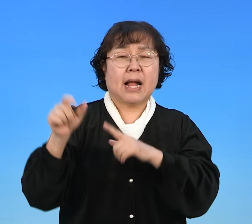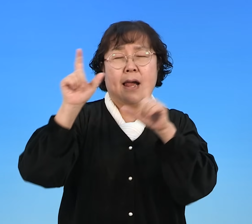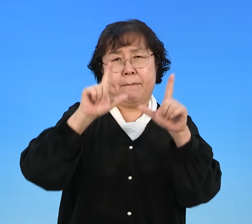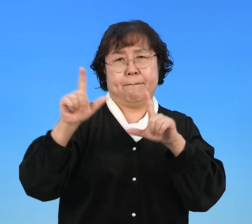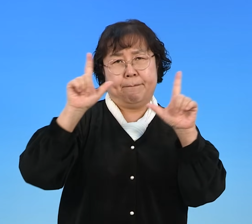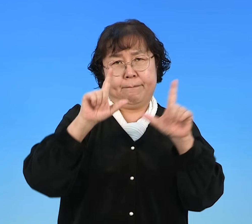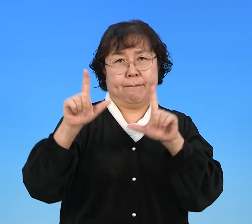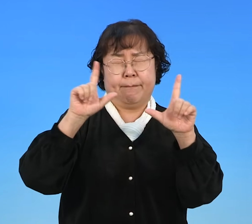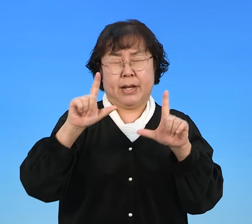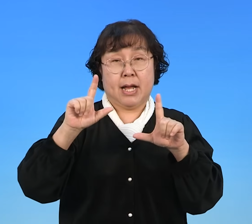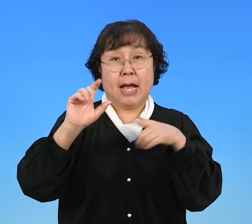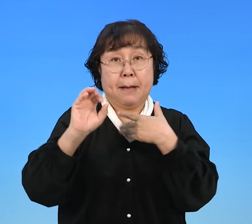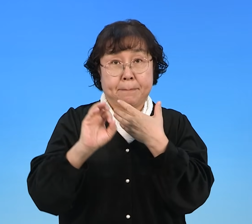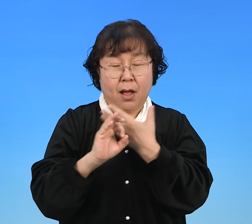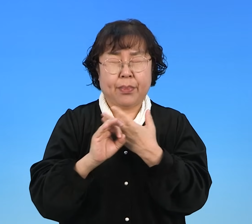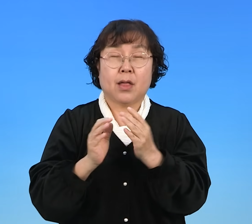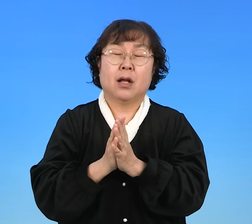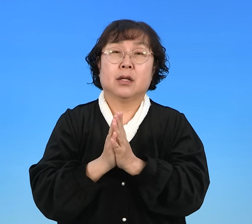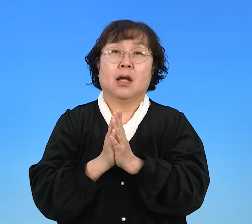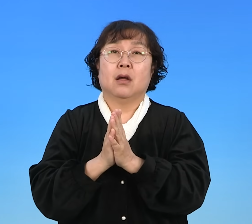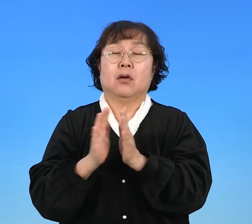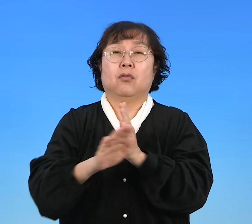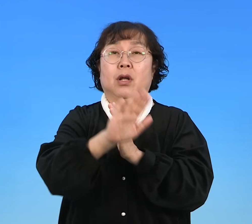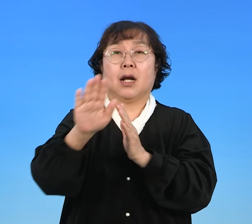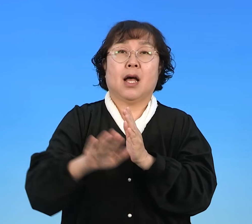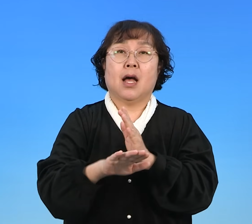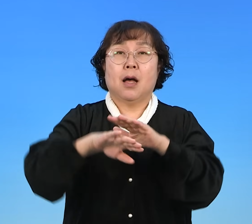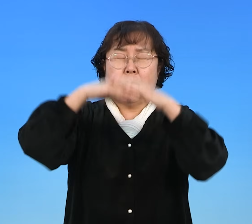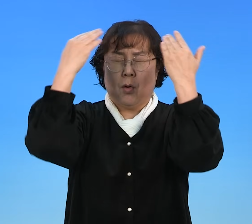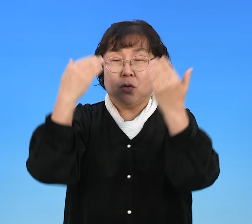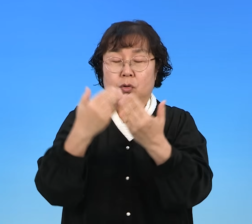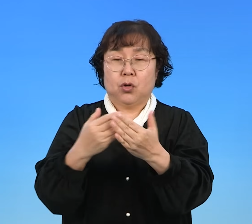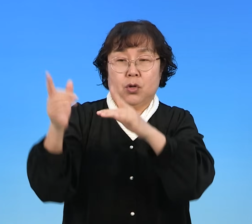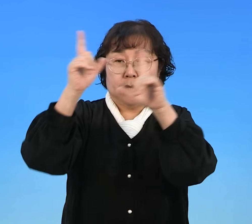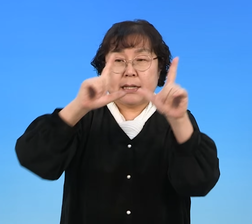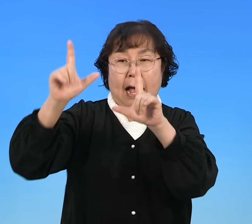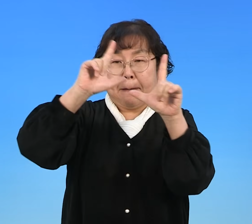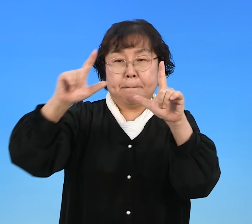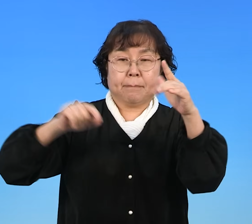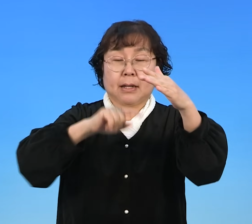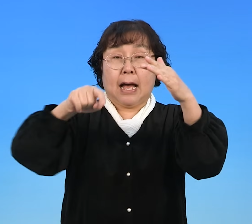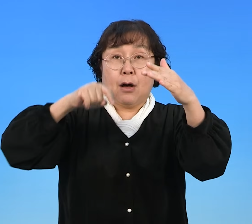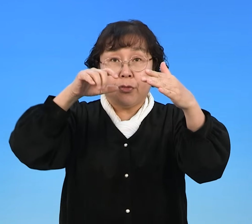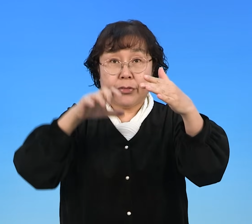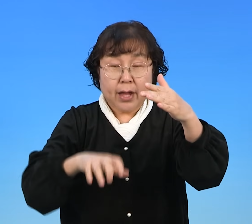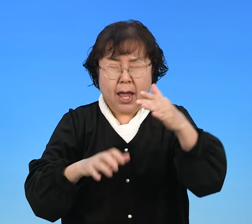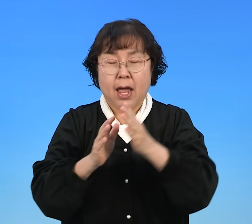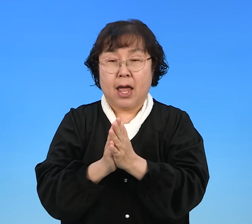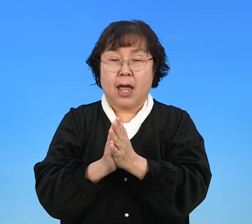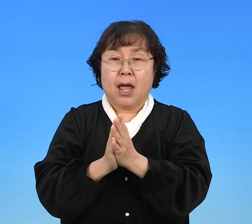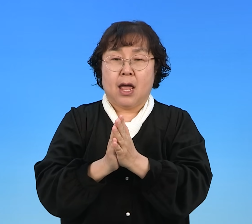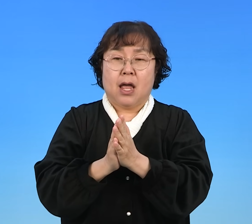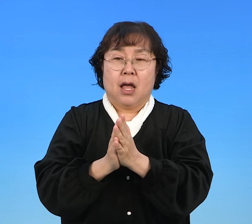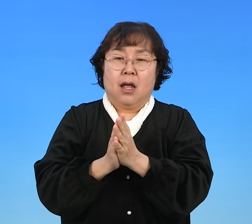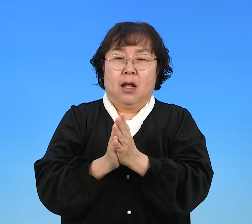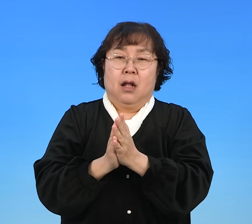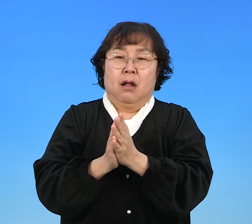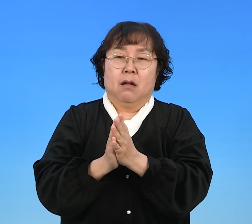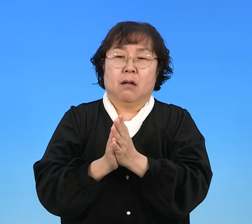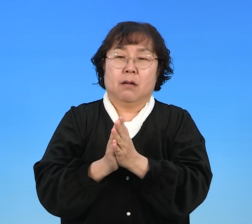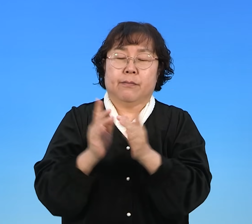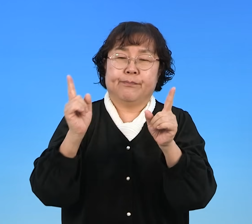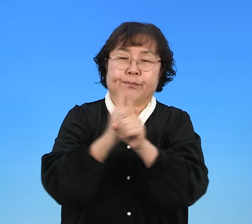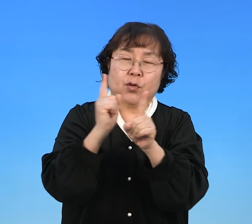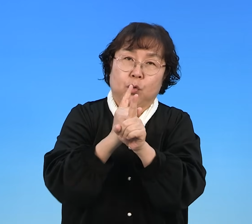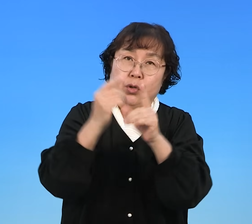우리 모두가 이 인생길 가운데 치료해 주시고 싸매어 주시는 이 하나님의 일하심을